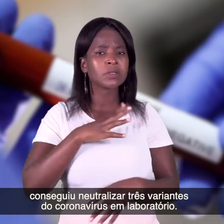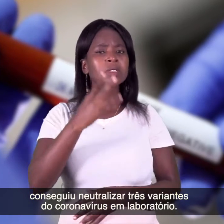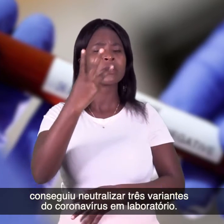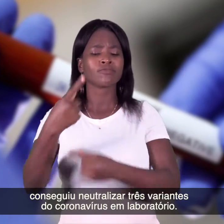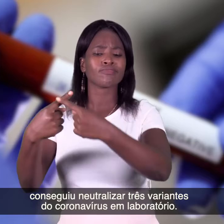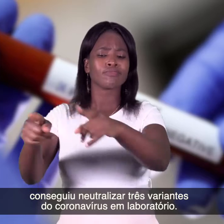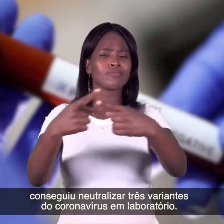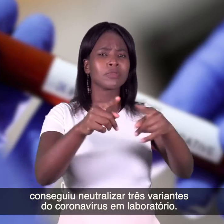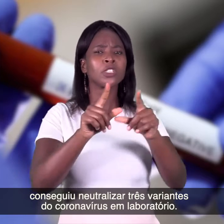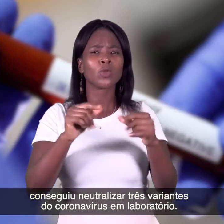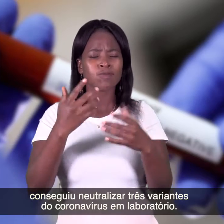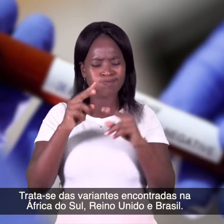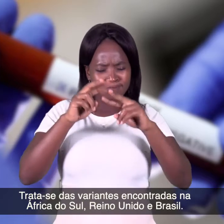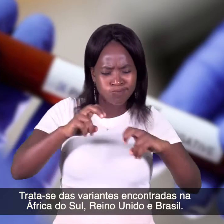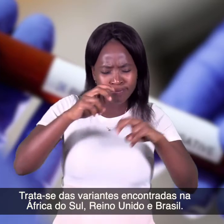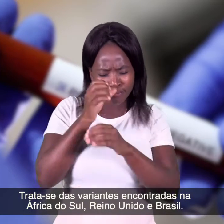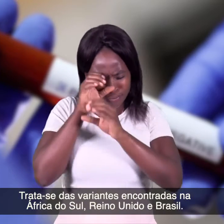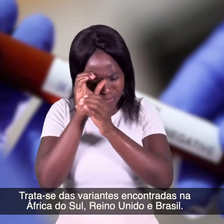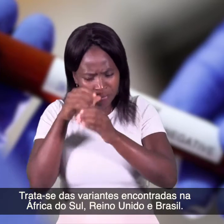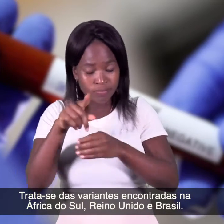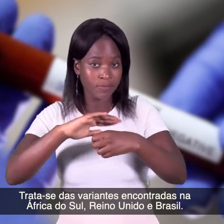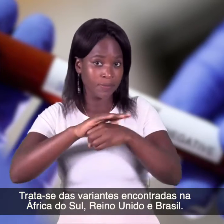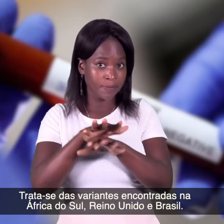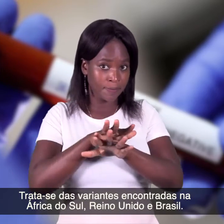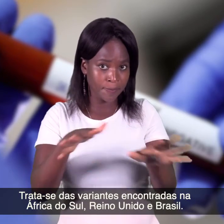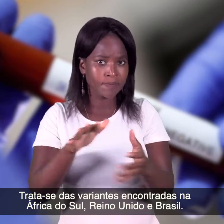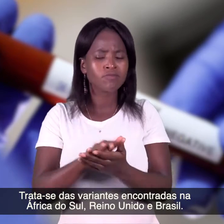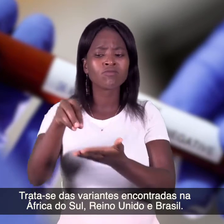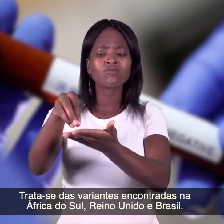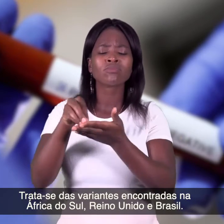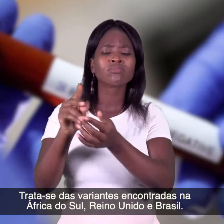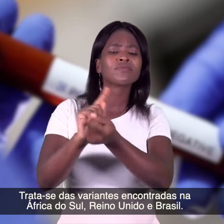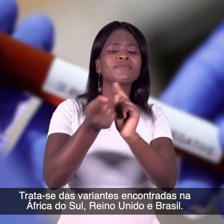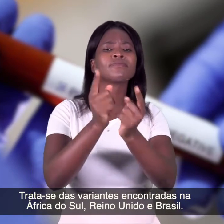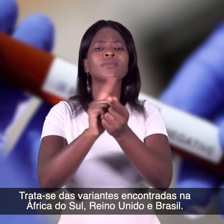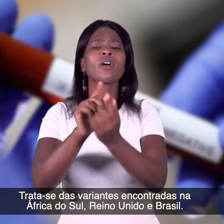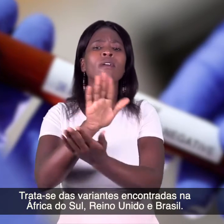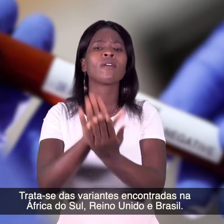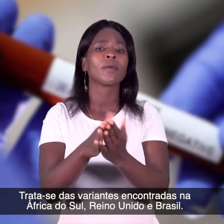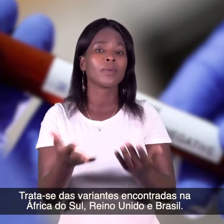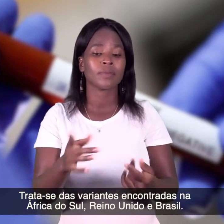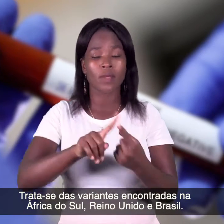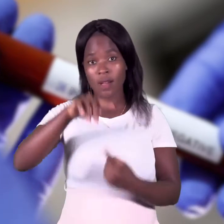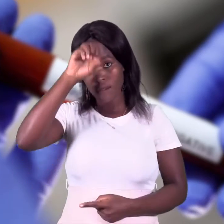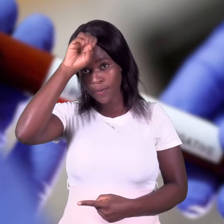coronavírus em laboratório. Trata-se das variantes encontradas na África do Sul, Reino Unido e Brasil.